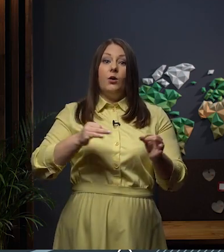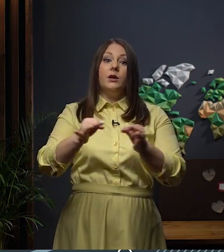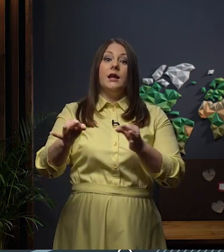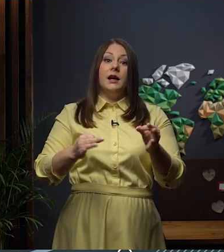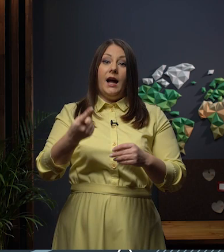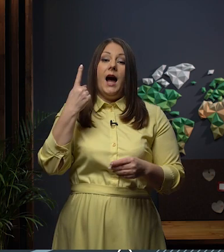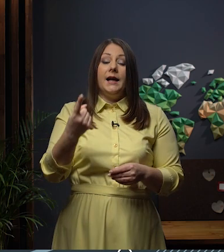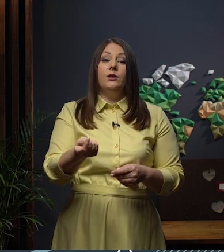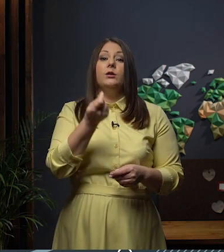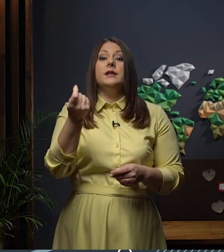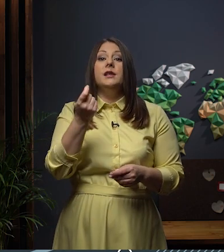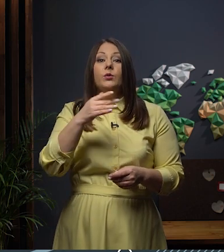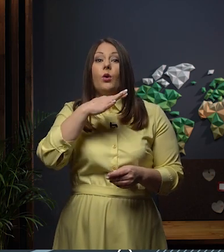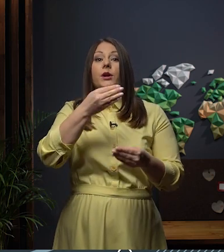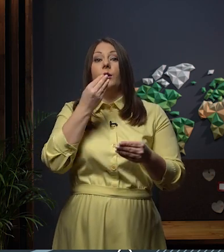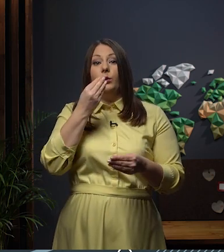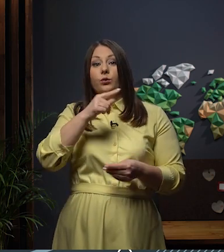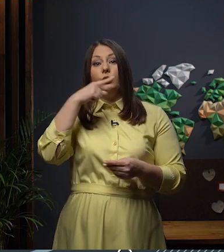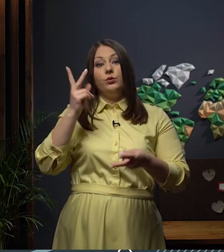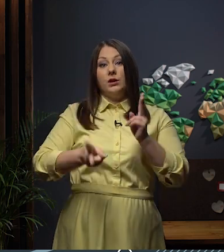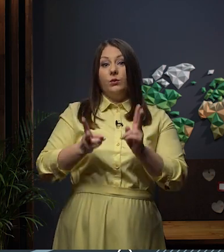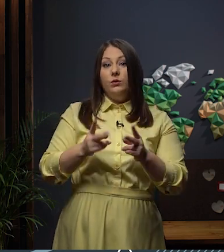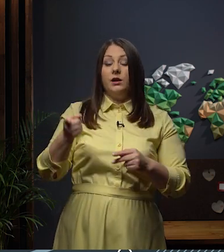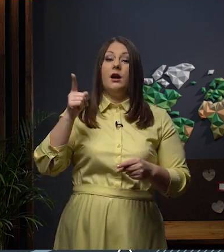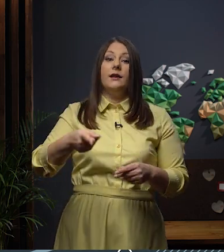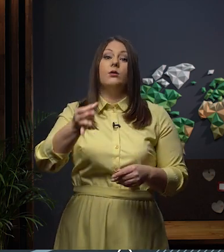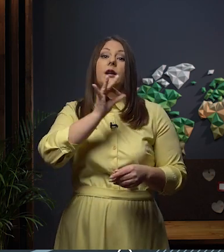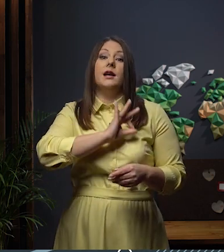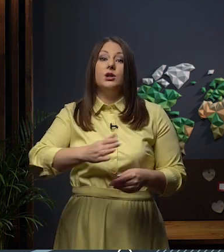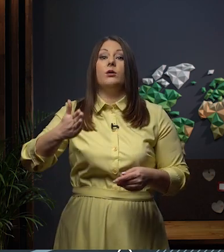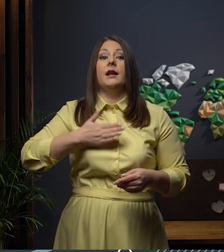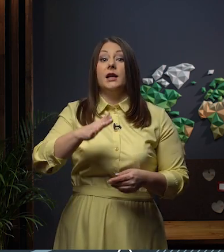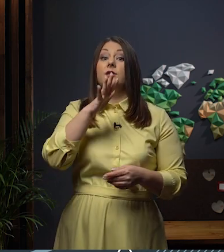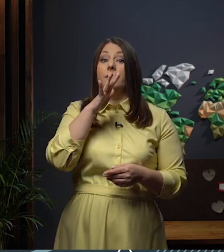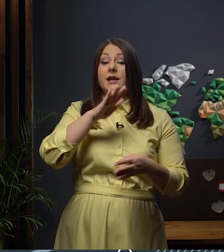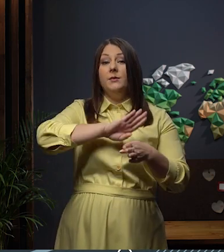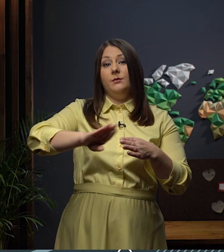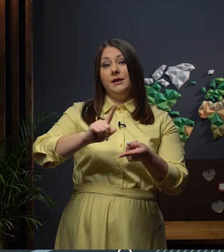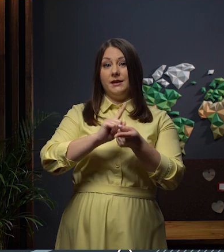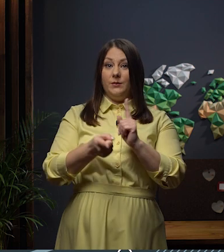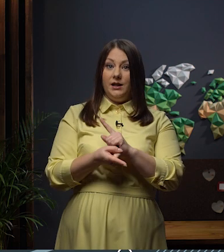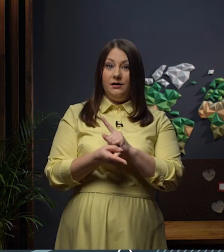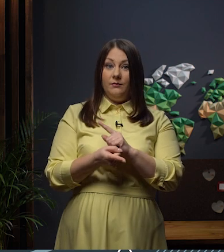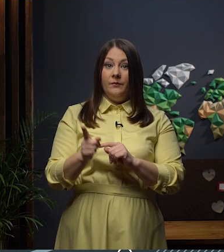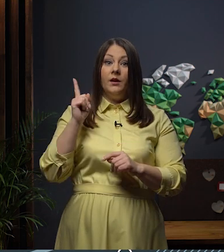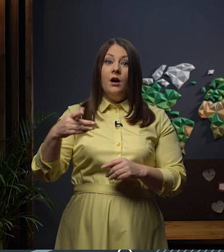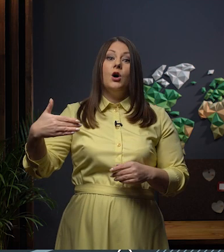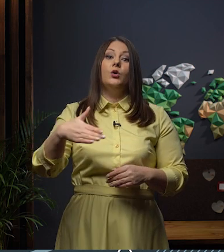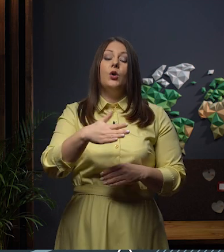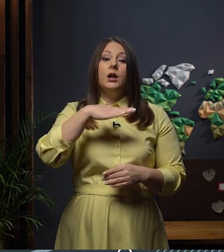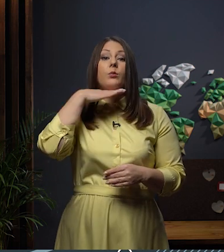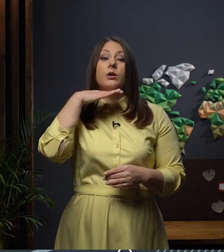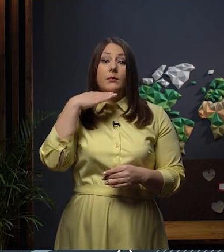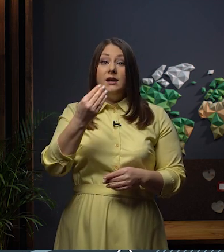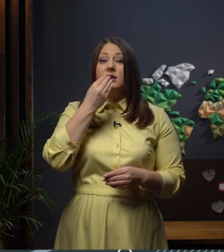Черная соленая икра – одно из немногих блюд русской кухни, которое дошло до нашего времени без изменений.